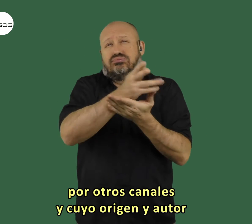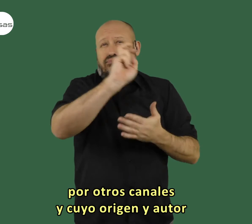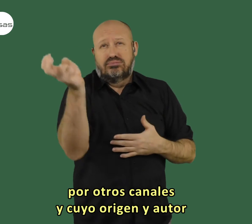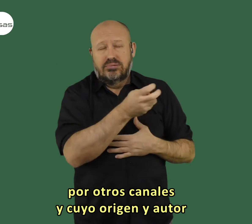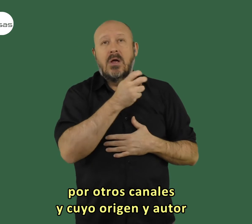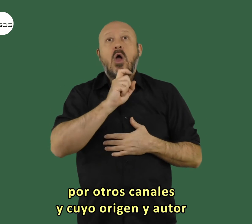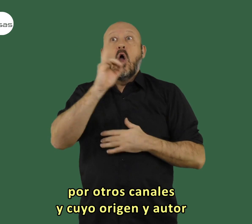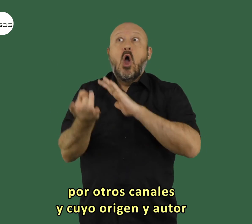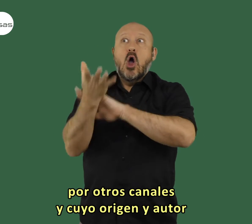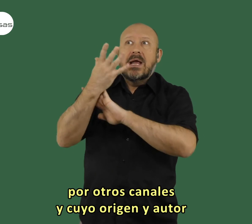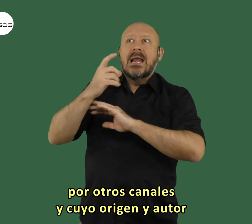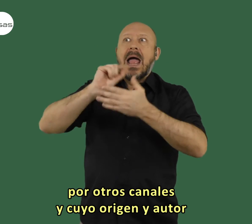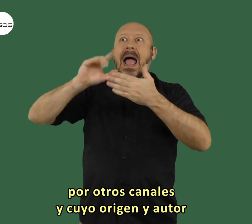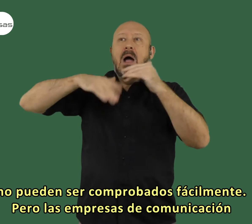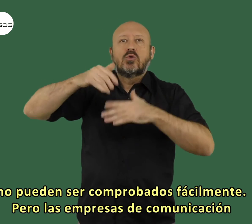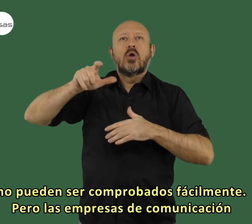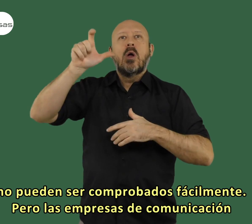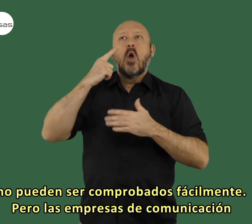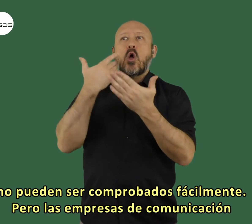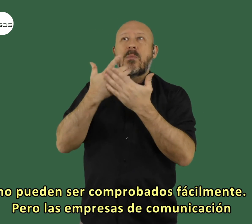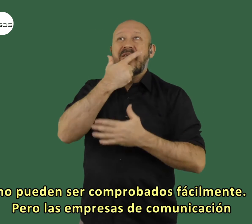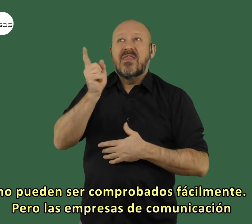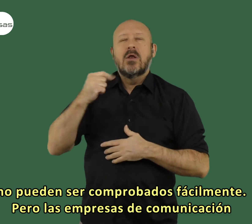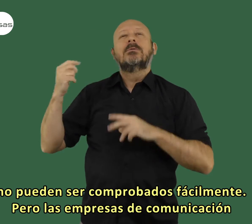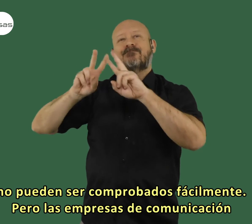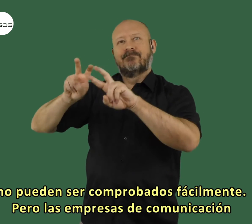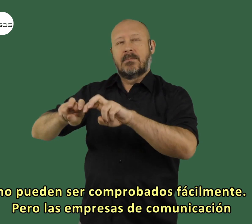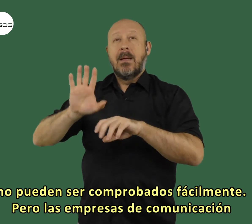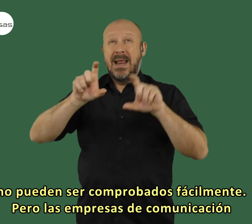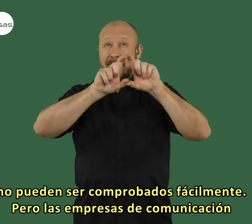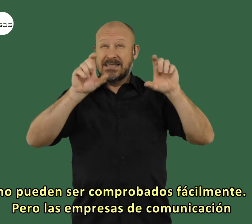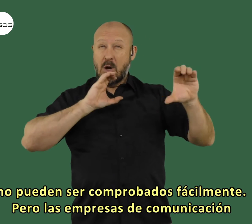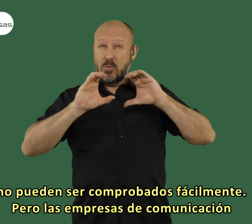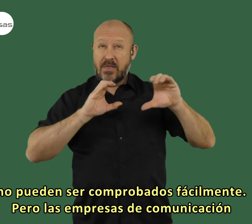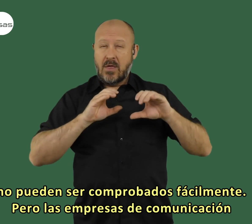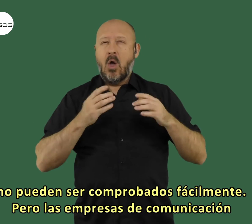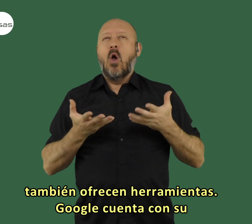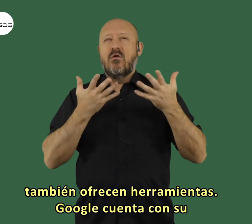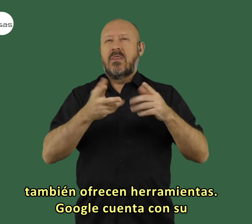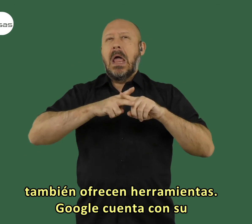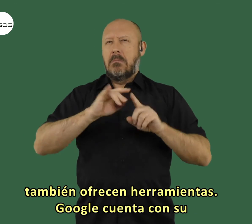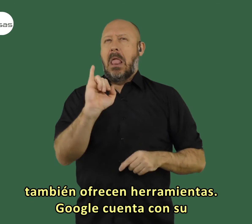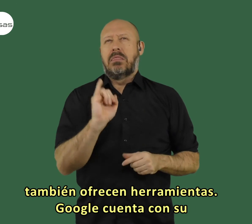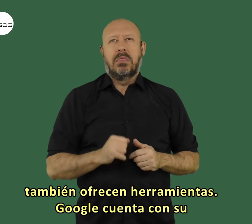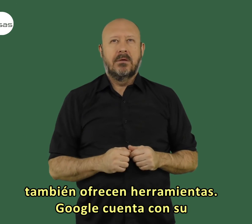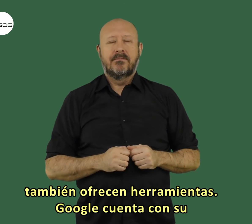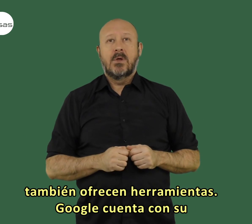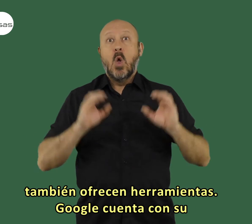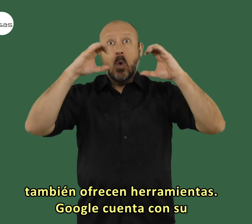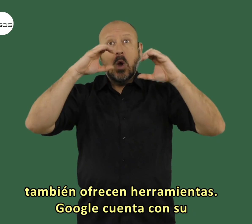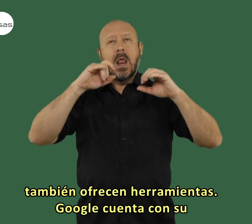por otros canales y cuyo origen y autor no pueden ser comprobados fácilmente. Pero las empresas de comunicación también ofrecen